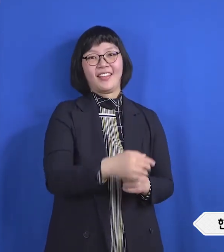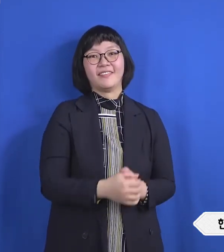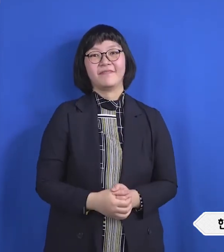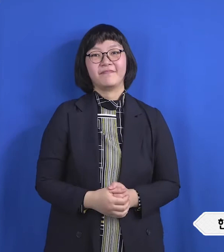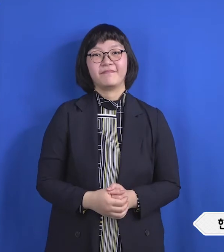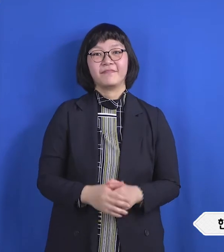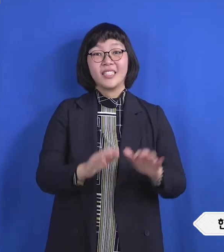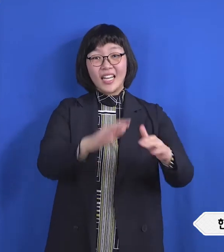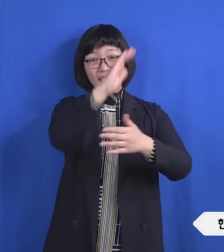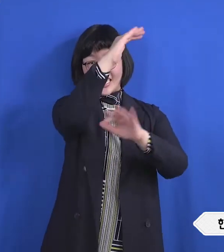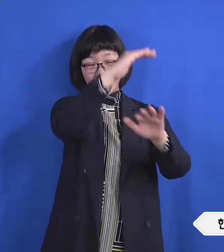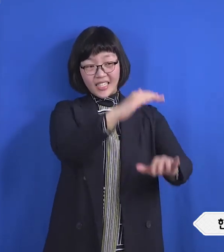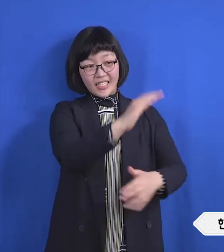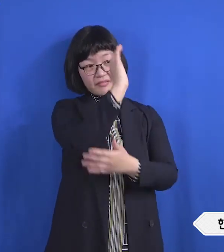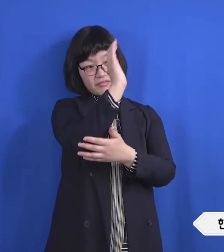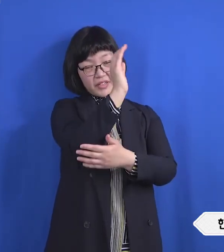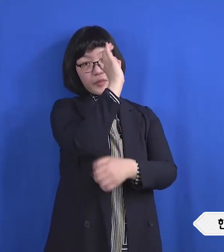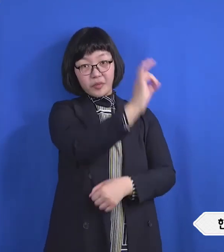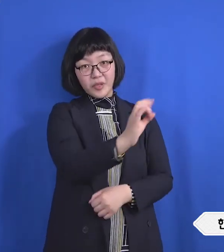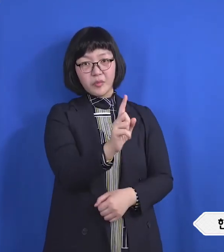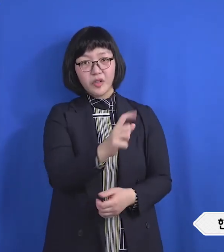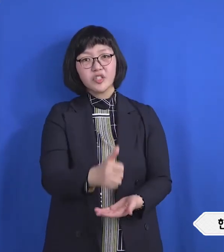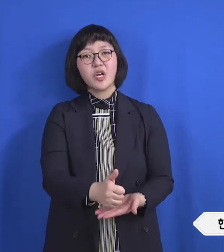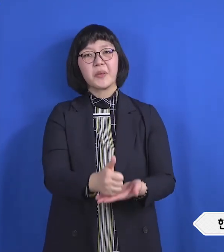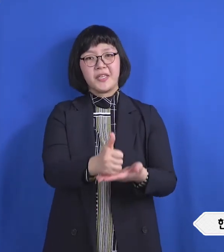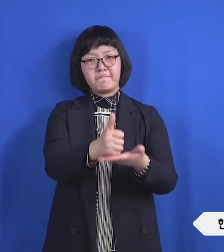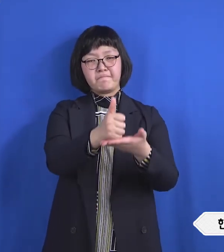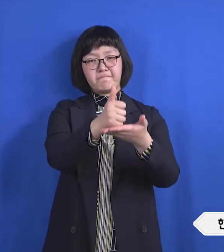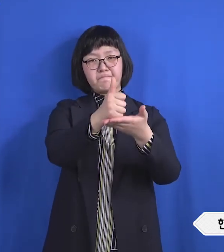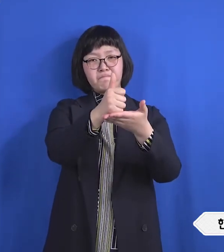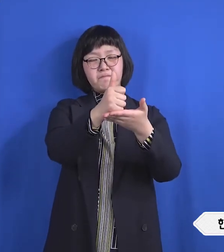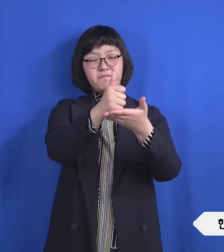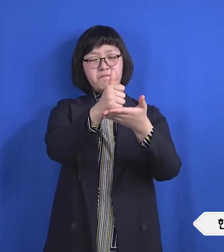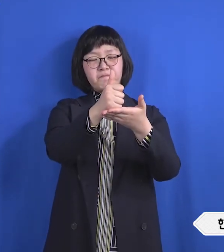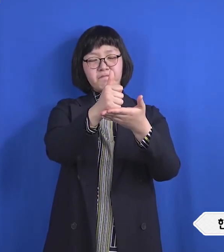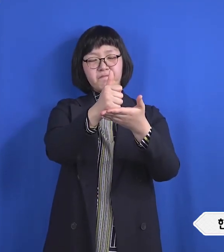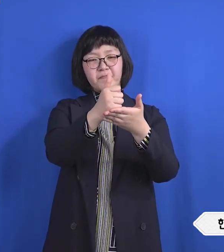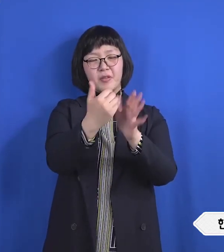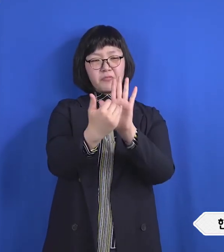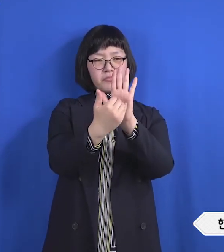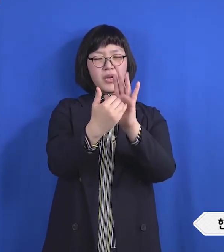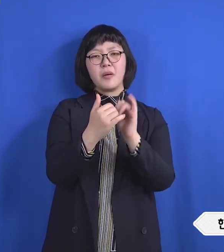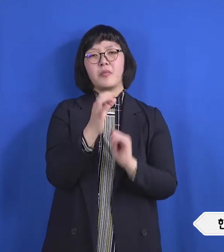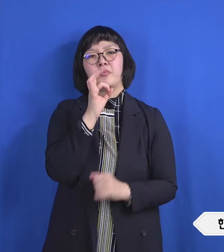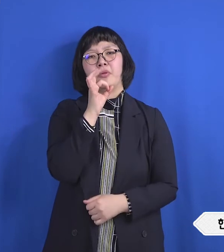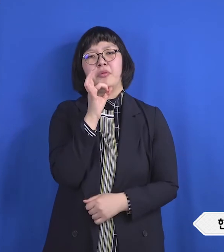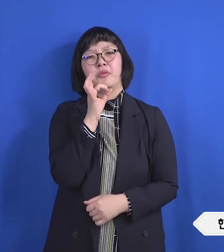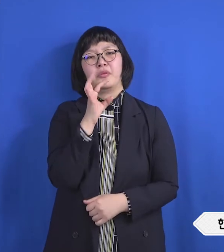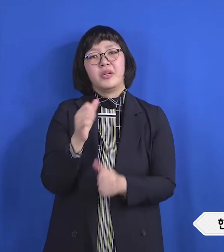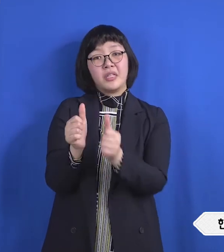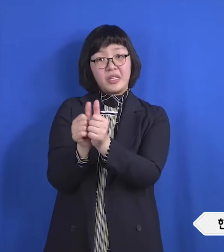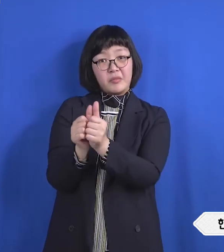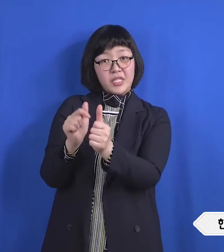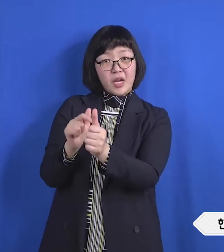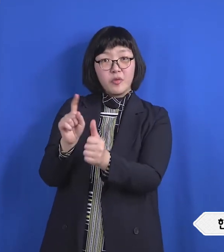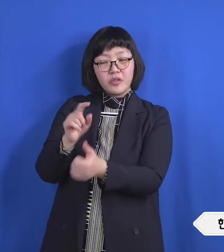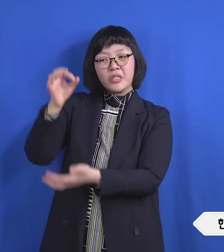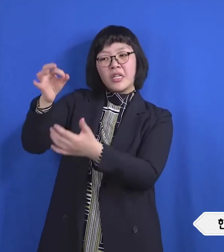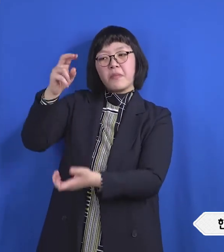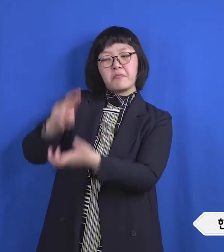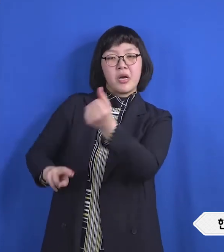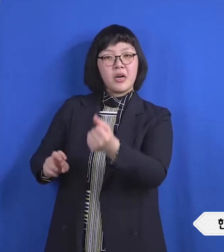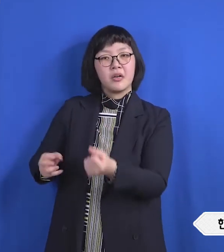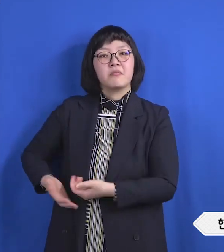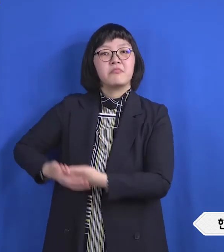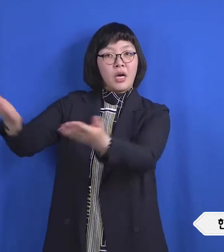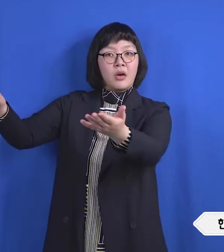그런 거 보면 섬김에는 상한 선이 없습니다. 자기 재산을 다 팔아 줘버린 것만 해도 굉장한데